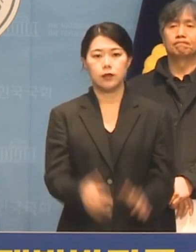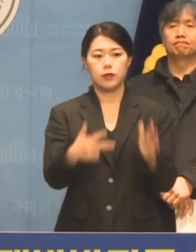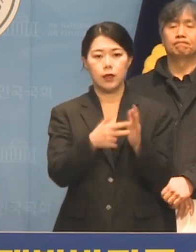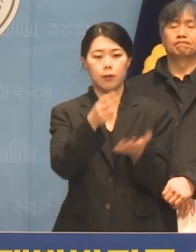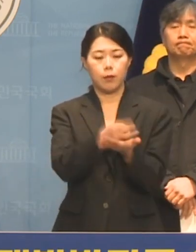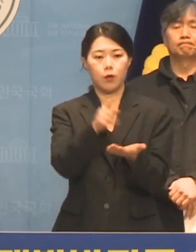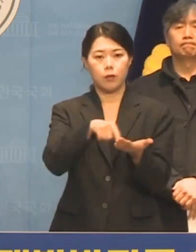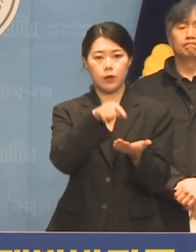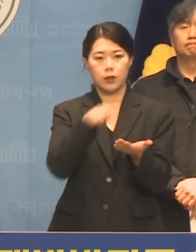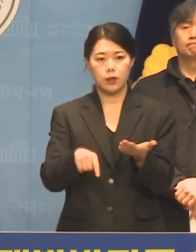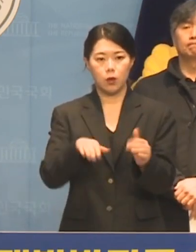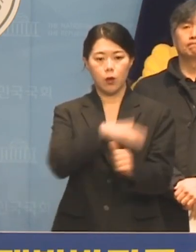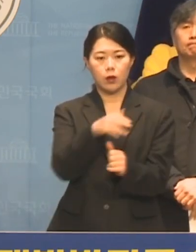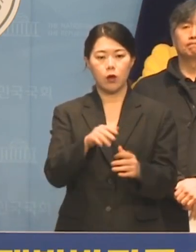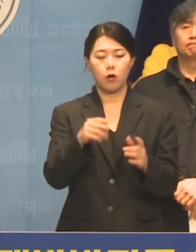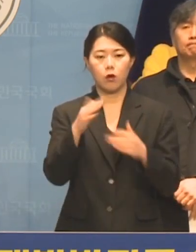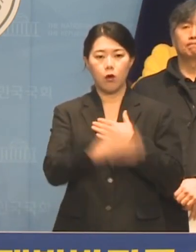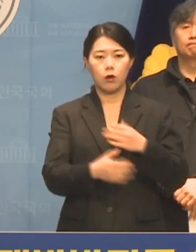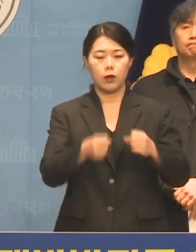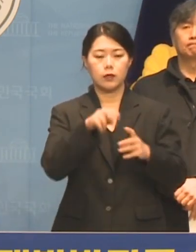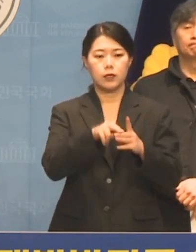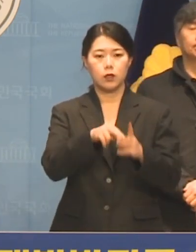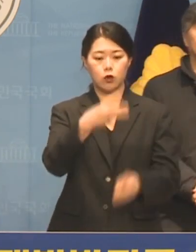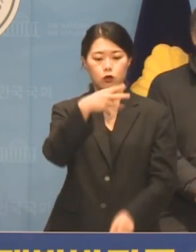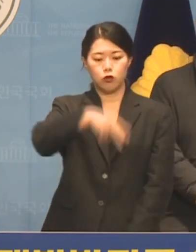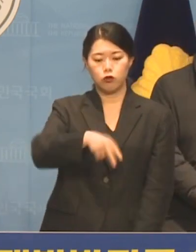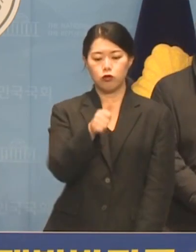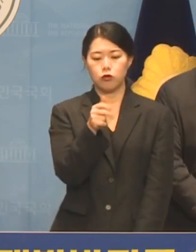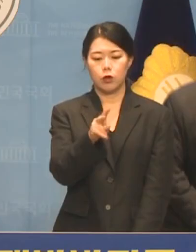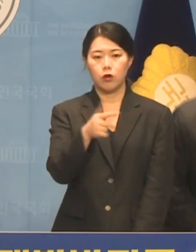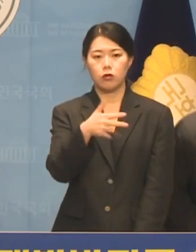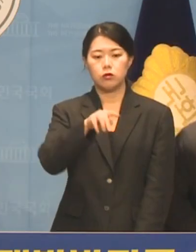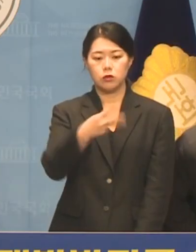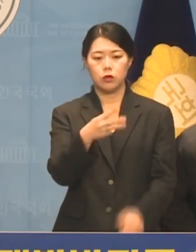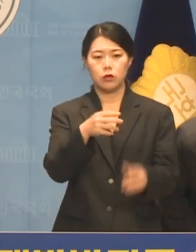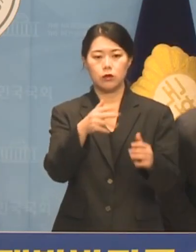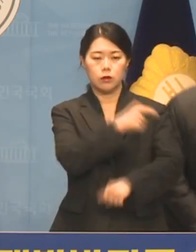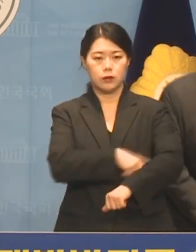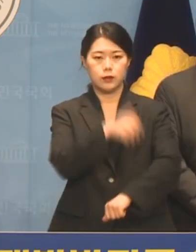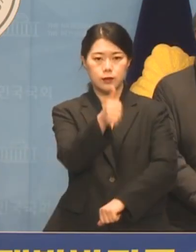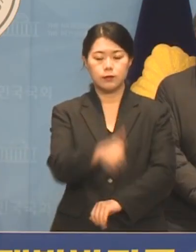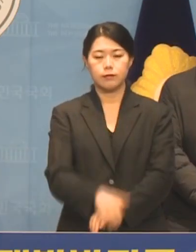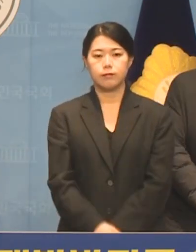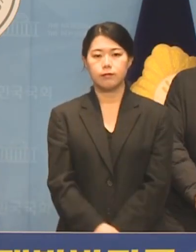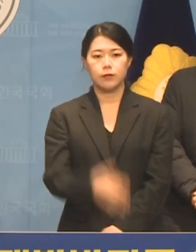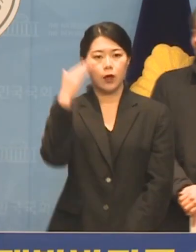재단법인 일환경건강센터의 류현철 이사장님 오셨습니다.